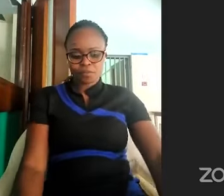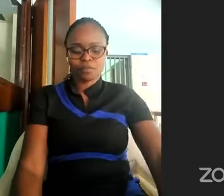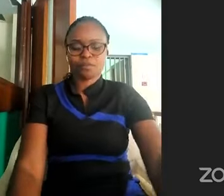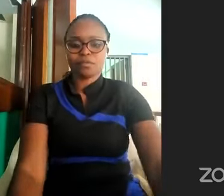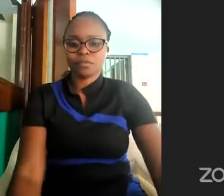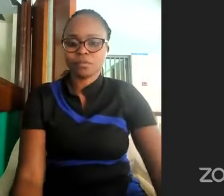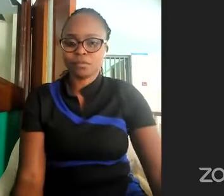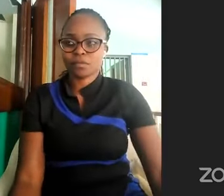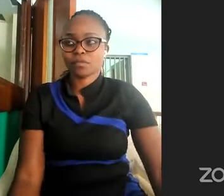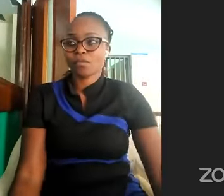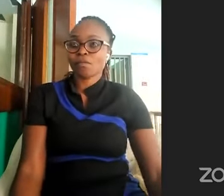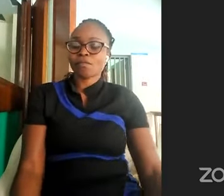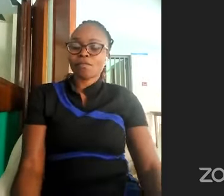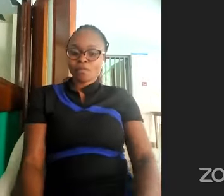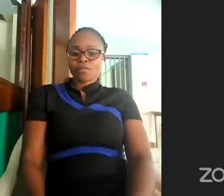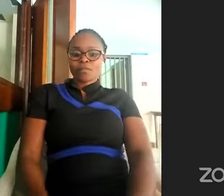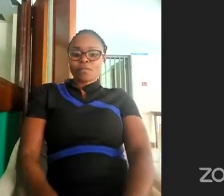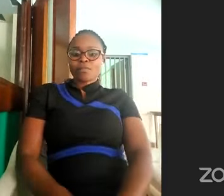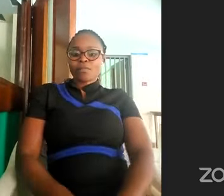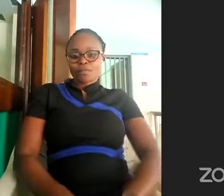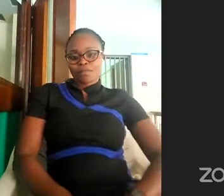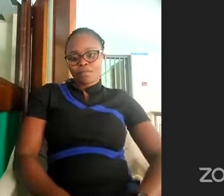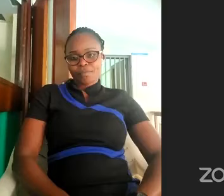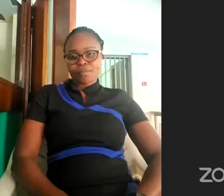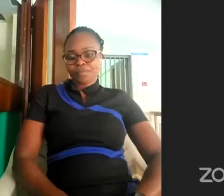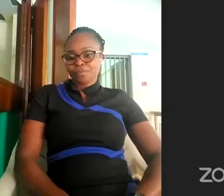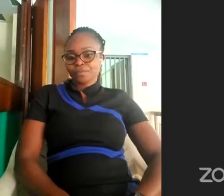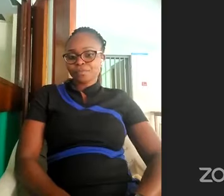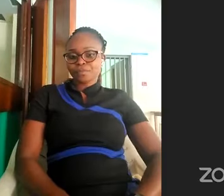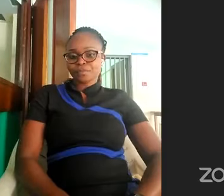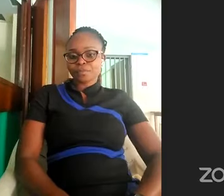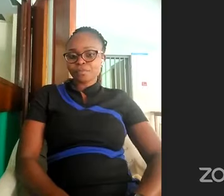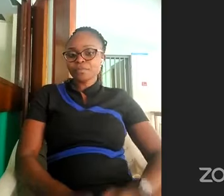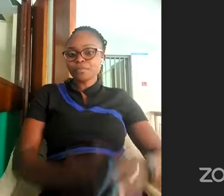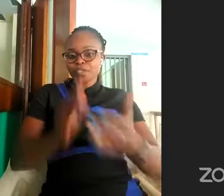the perpetrator kushikwa. So it brings out clearly that